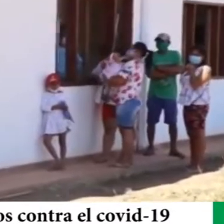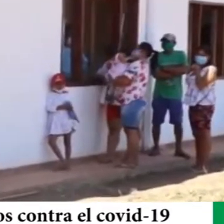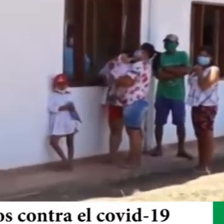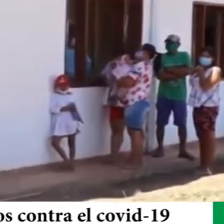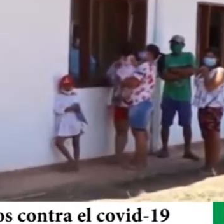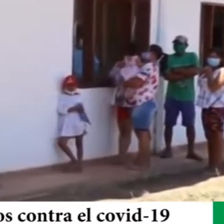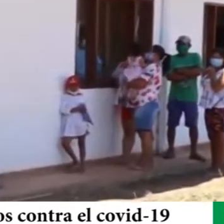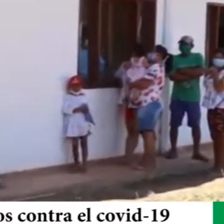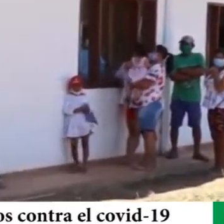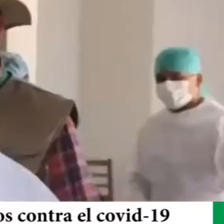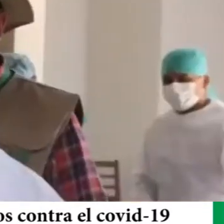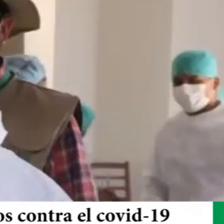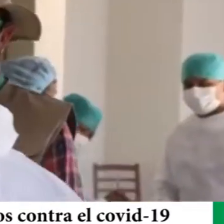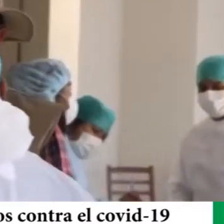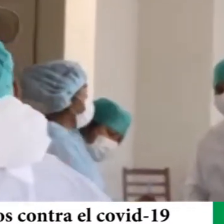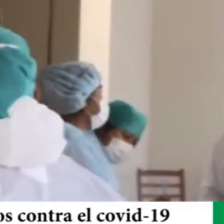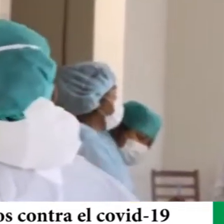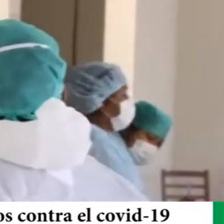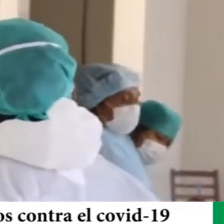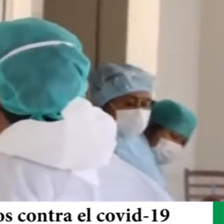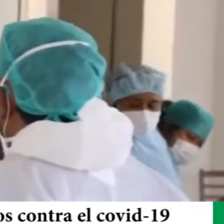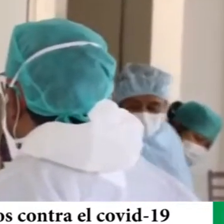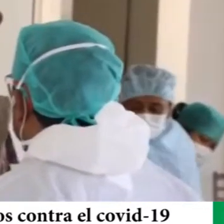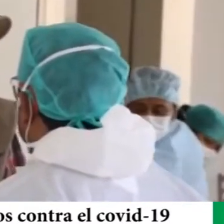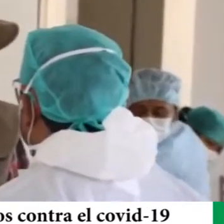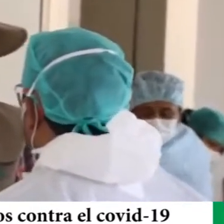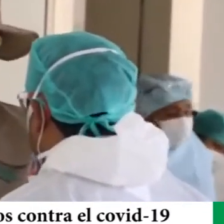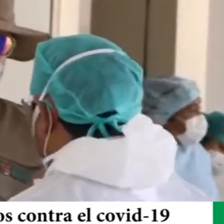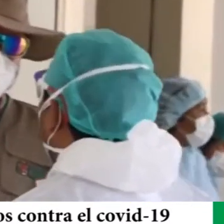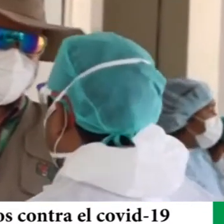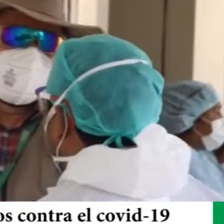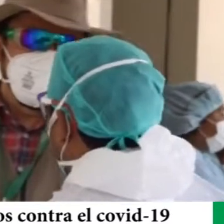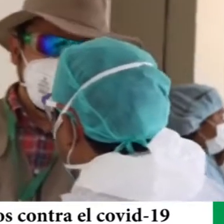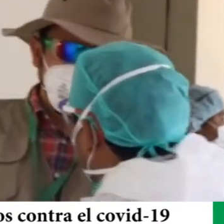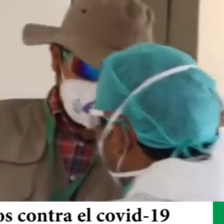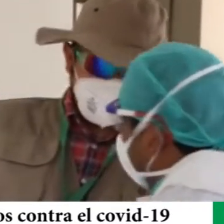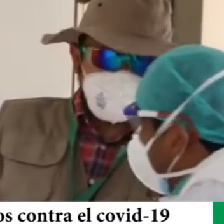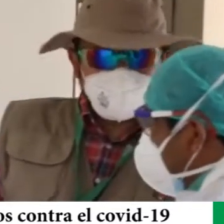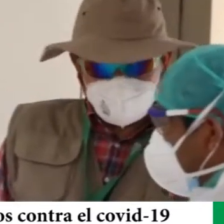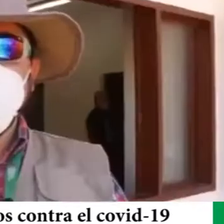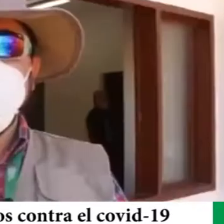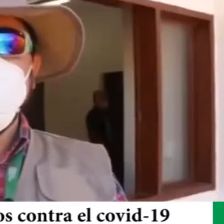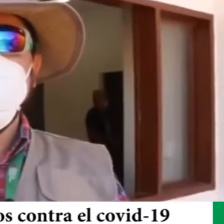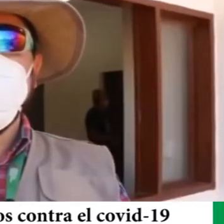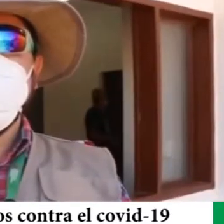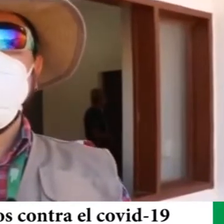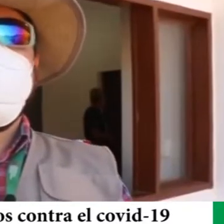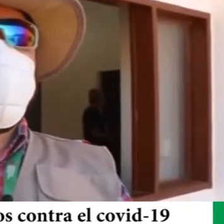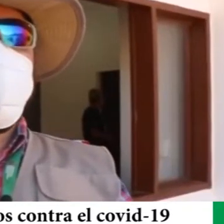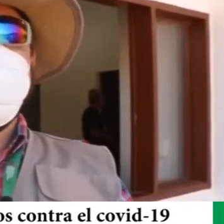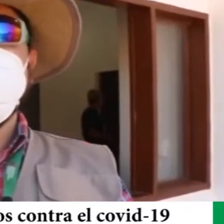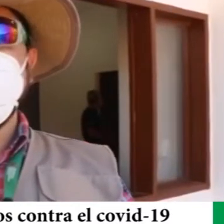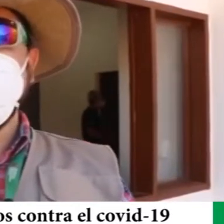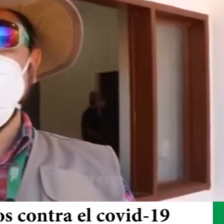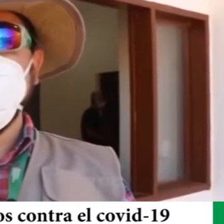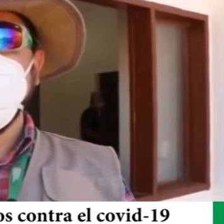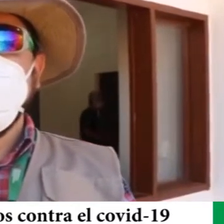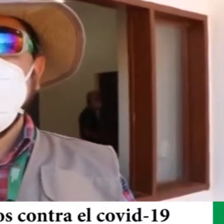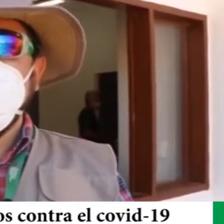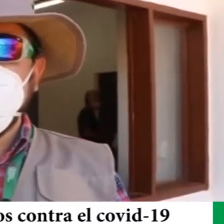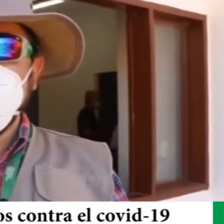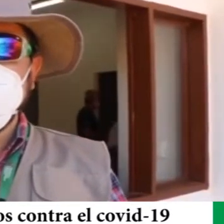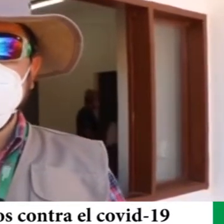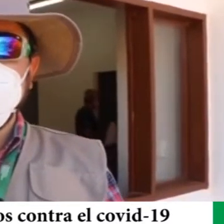del personal médico de aquí, del Hospital de Ascensión de la Frontera, y juntos hemos hecho un equipo para poder atender a